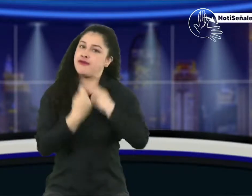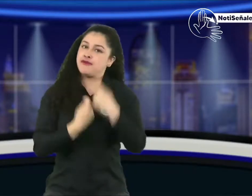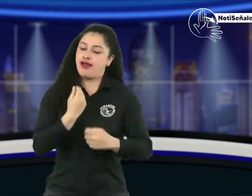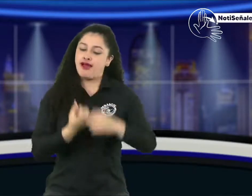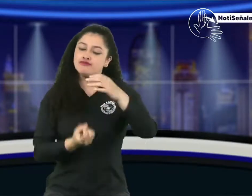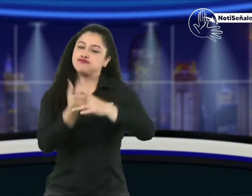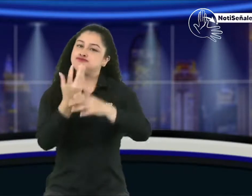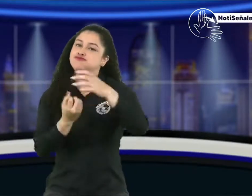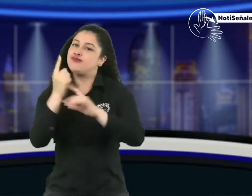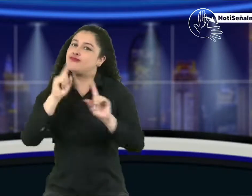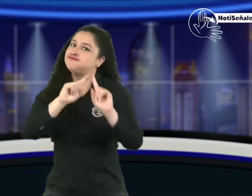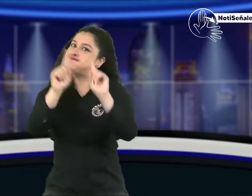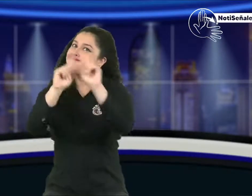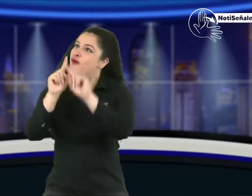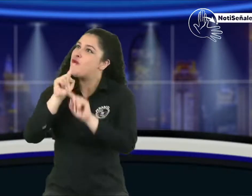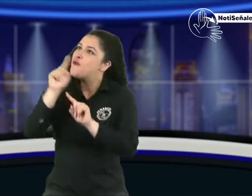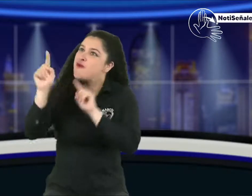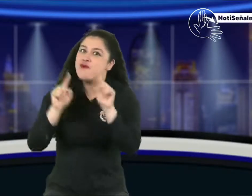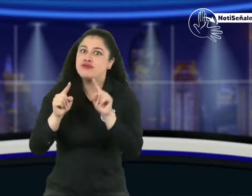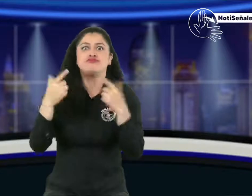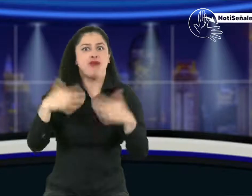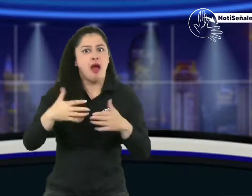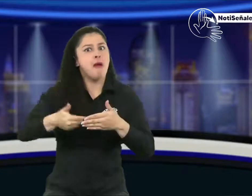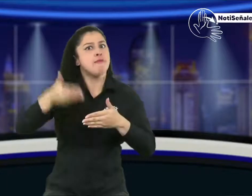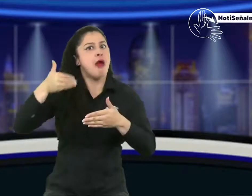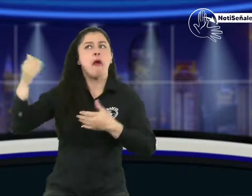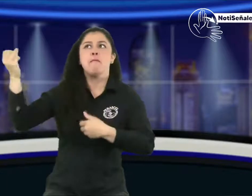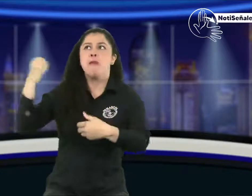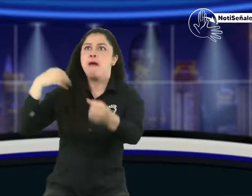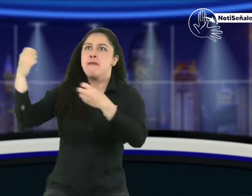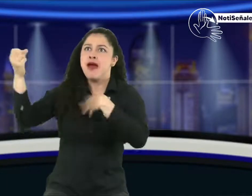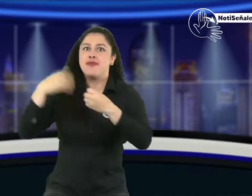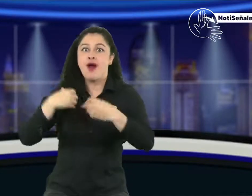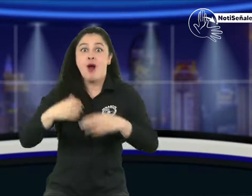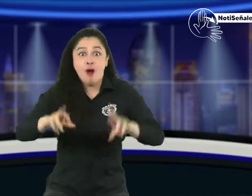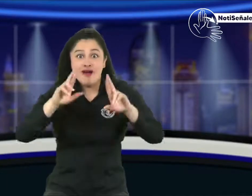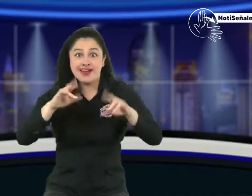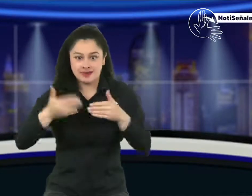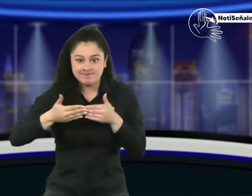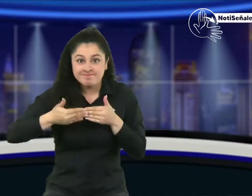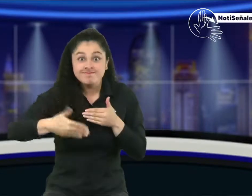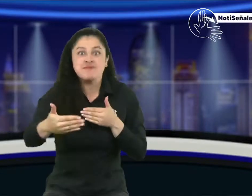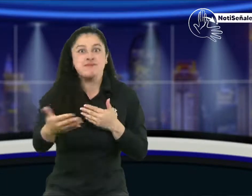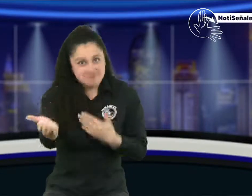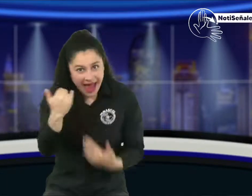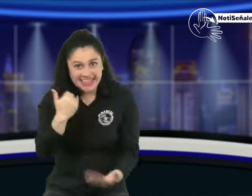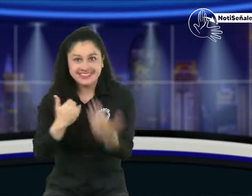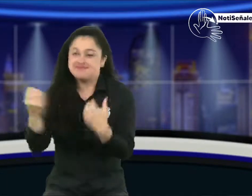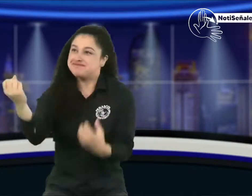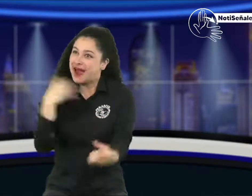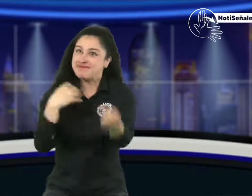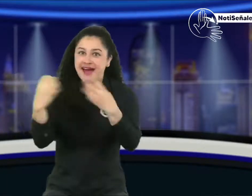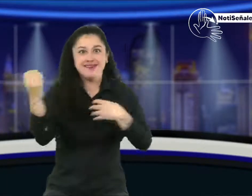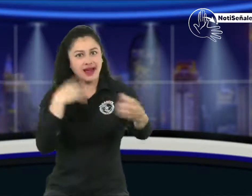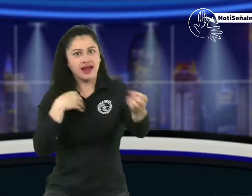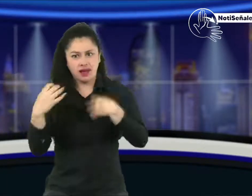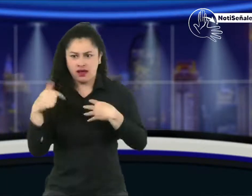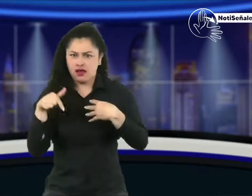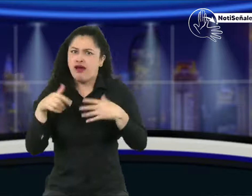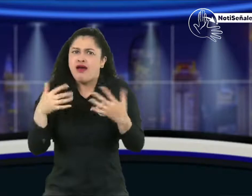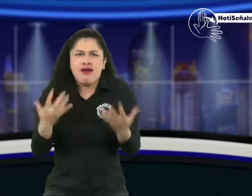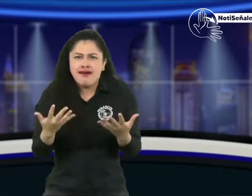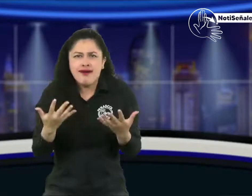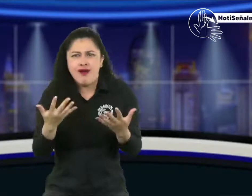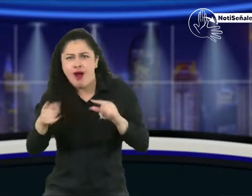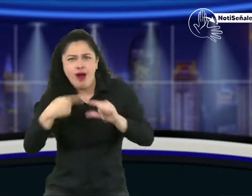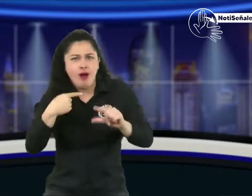sordas que tienen su emprendimiento venden productos y demás cosas nos han enviado sus vídeos y espero que